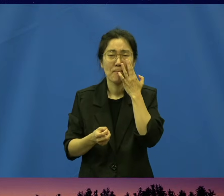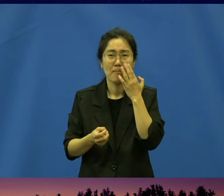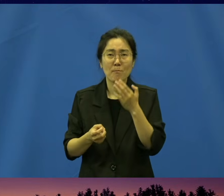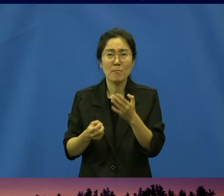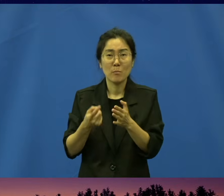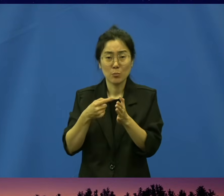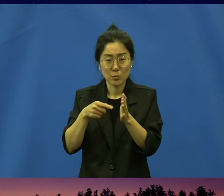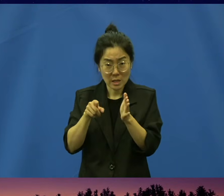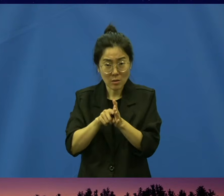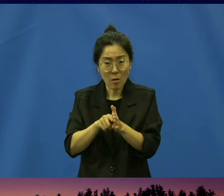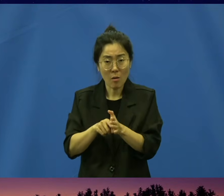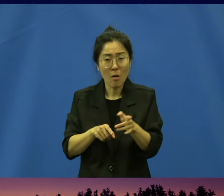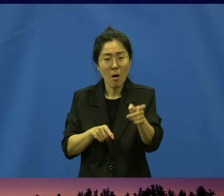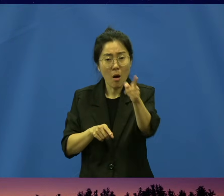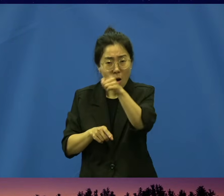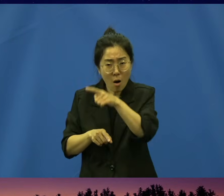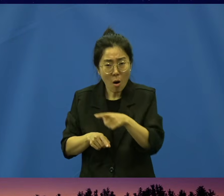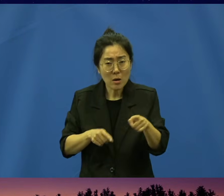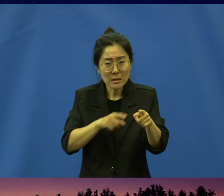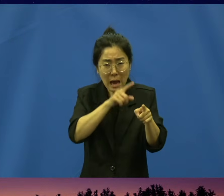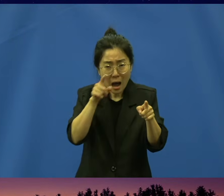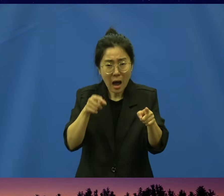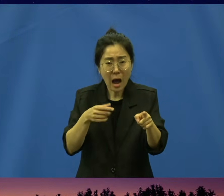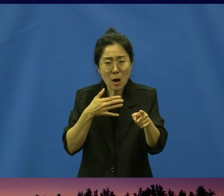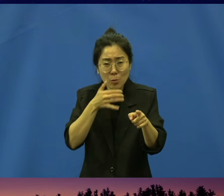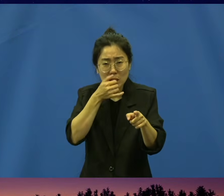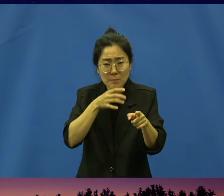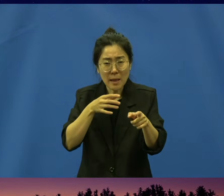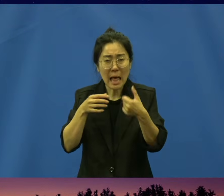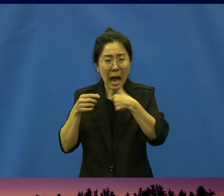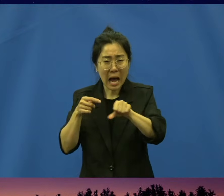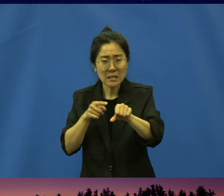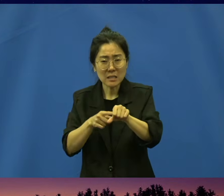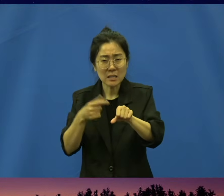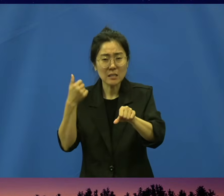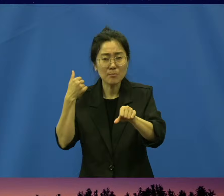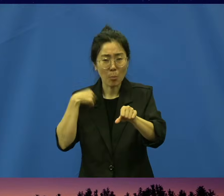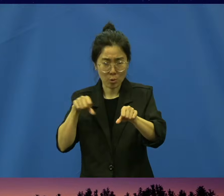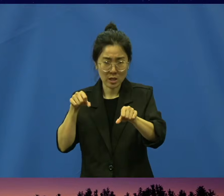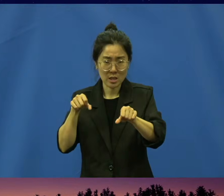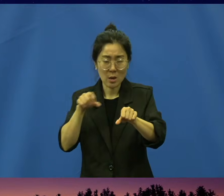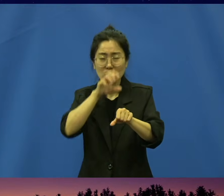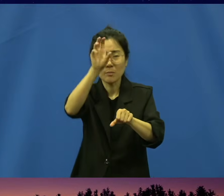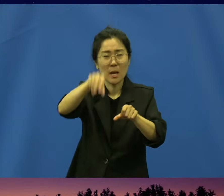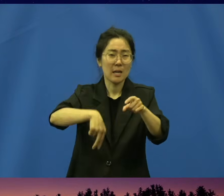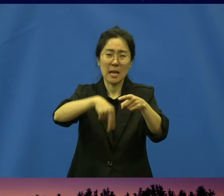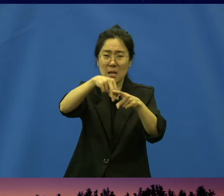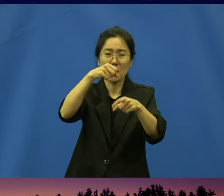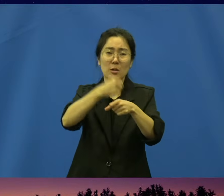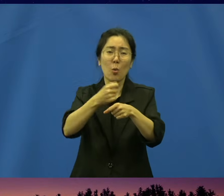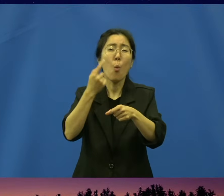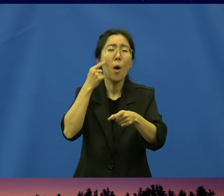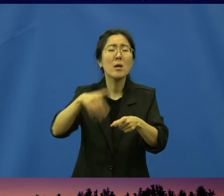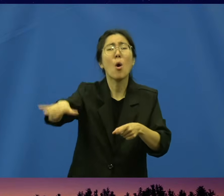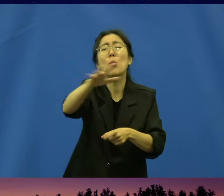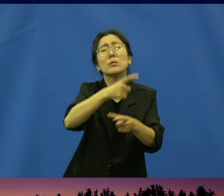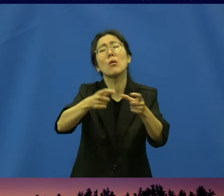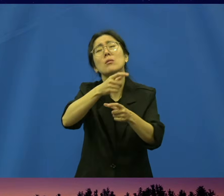죽음을 담당할 수 있는 힘을 주셨습니다. 피 흘림이 없으면 죄사함이 없기 때문에 그렇고,